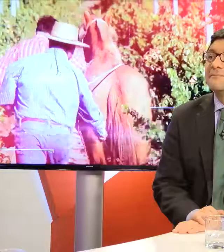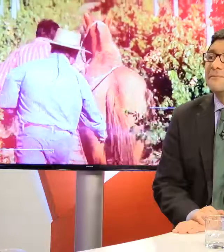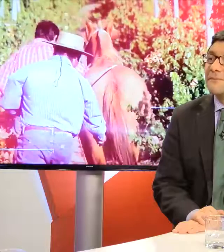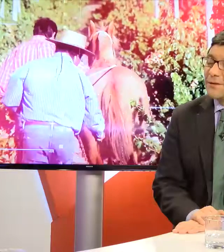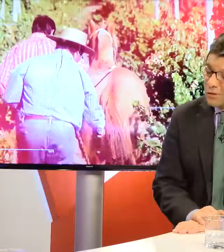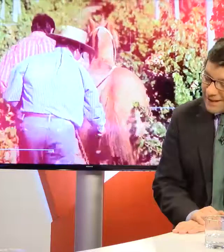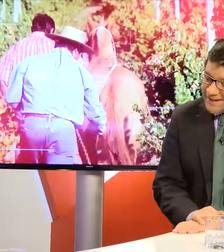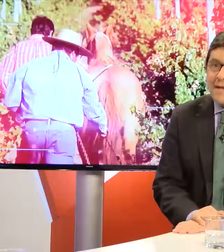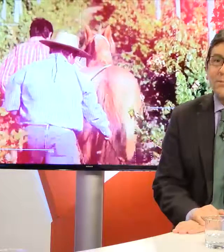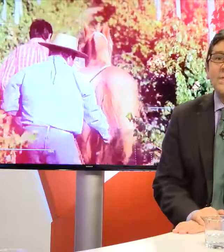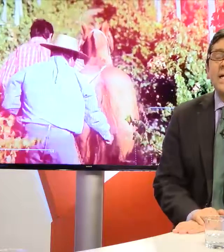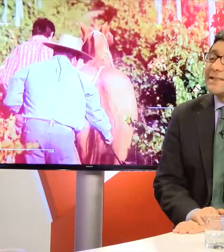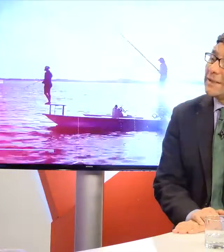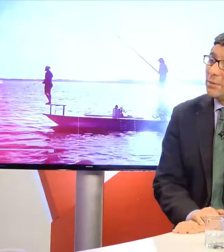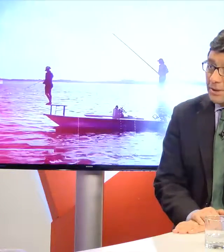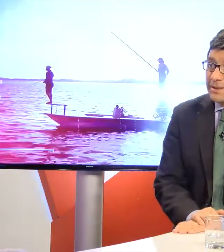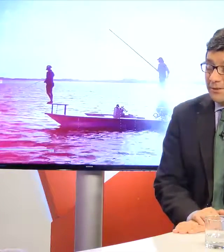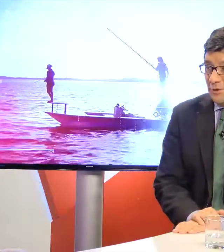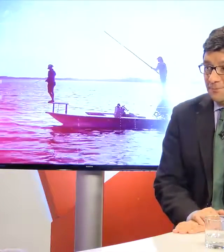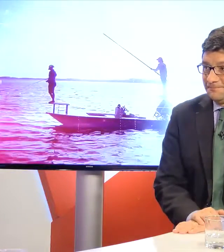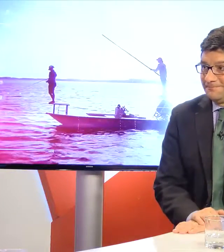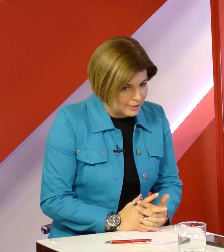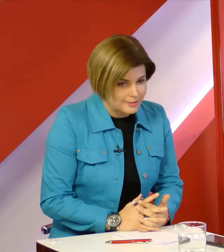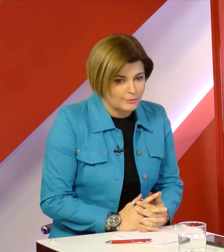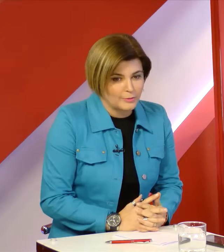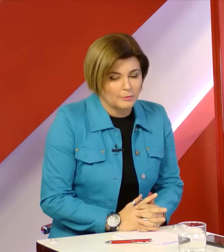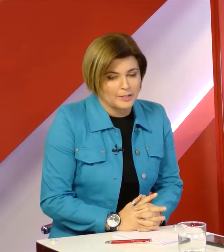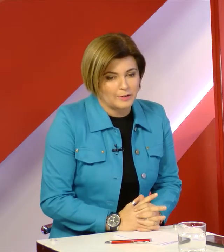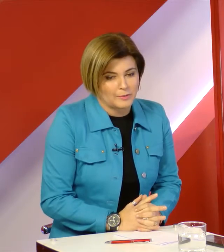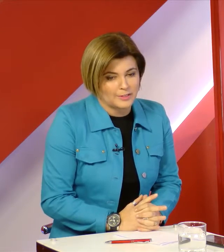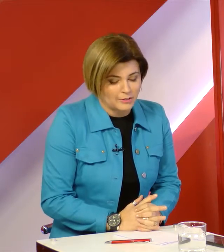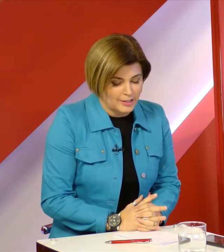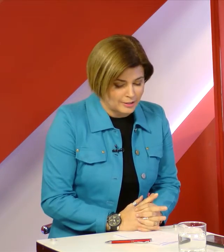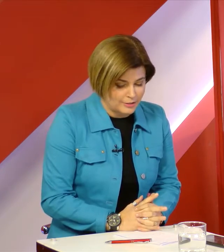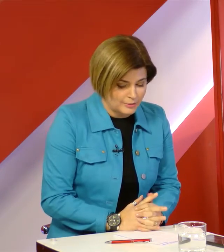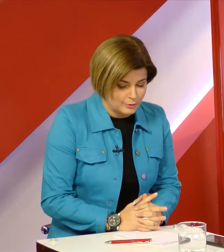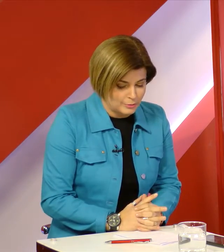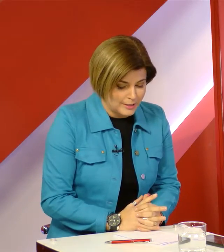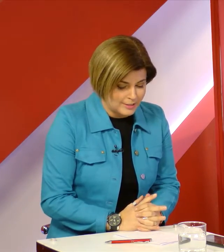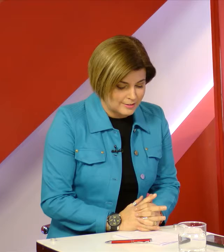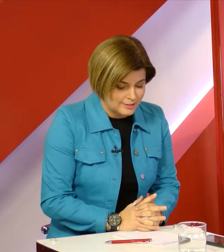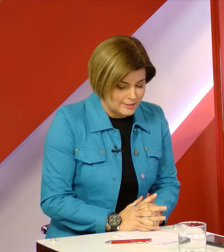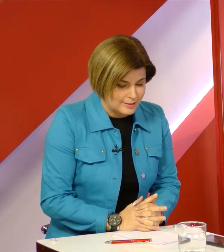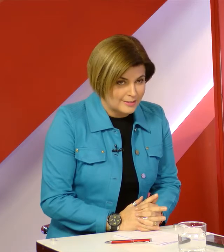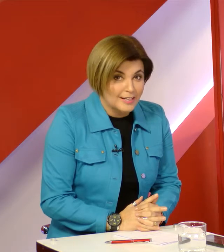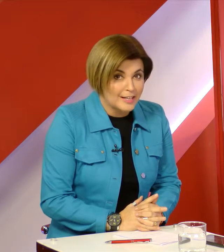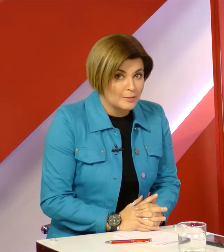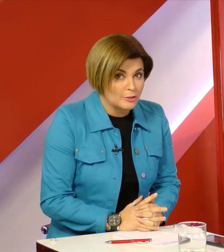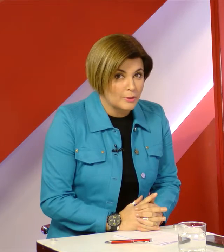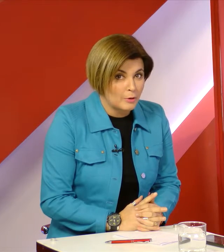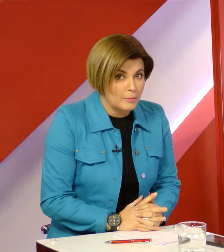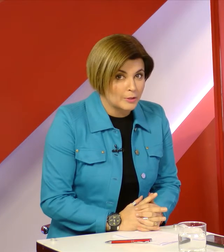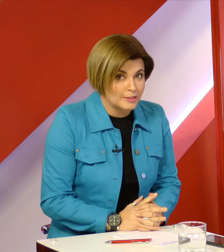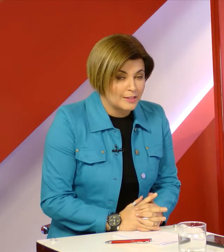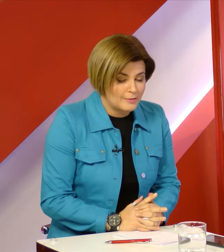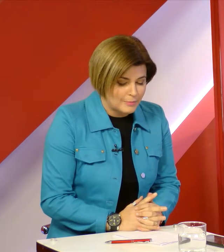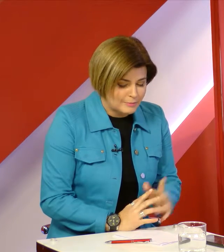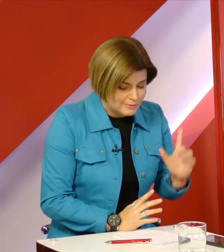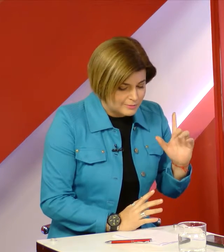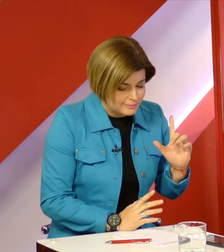usted? Hola, ¿qué tal? Muchas gracias por la invitación. No, gracias a usted por venir a conversar con las regiones de nuestro país. Decía que es el ministro más joven porque tiene...